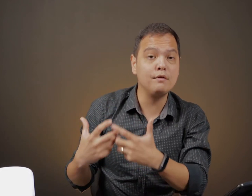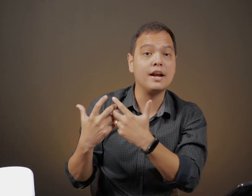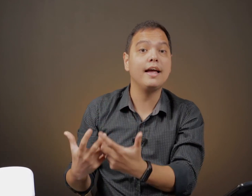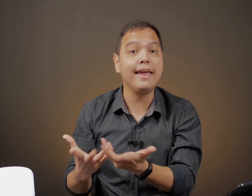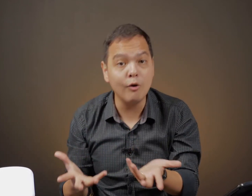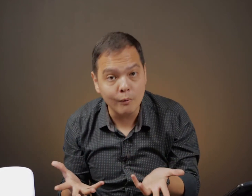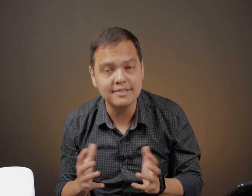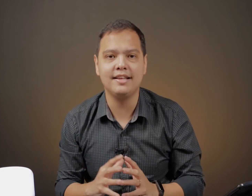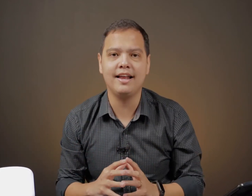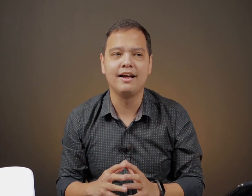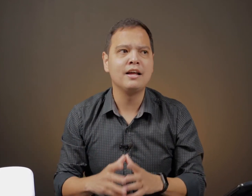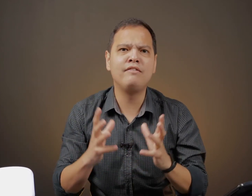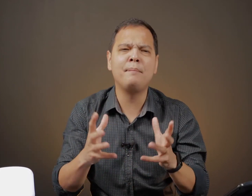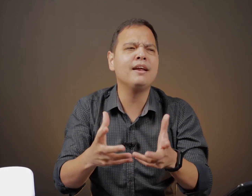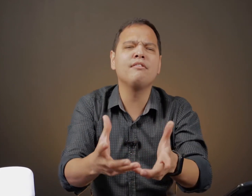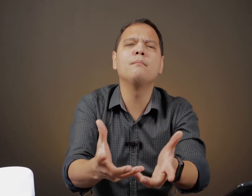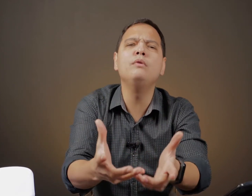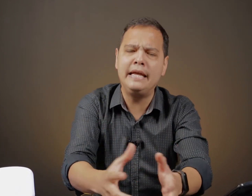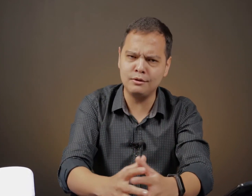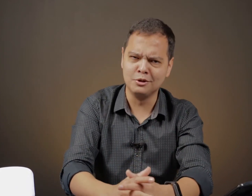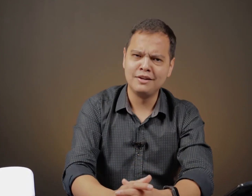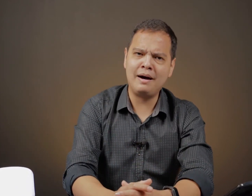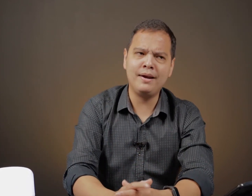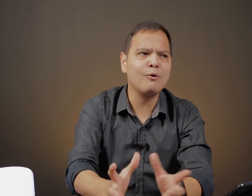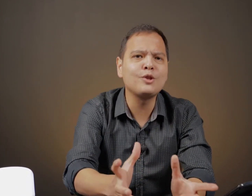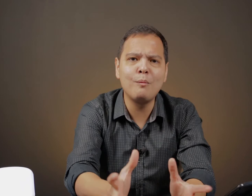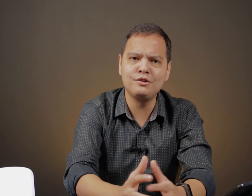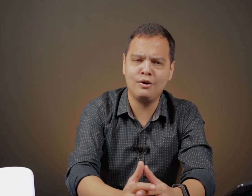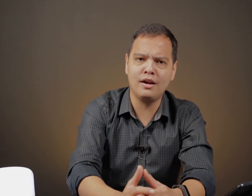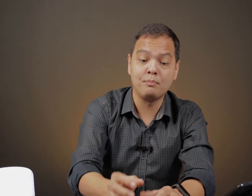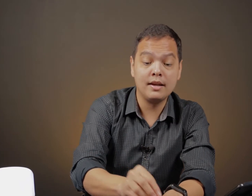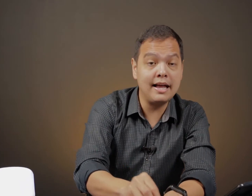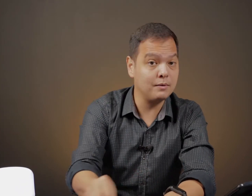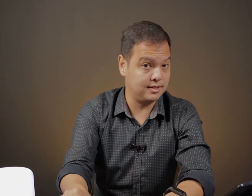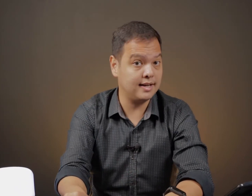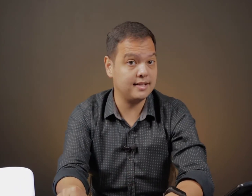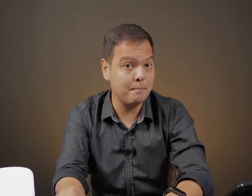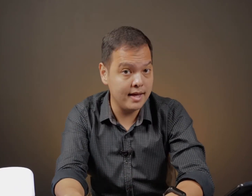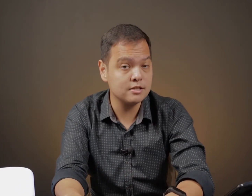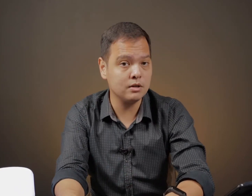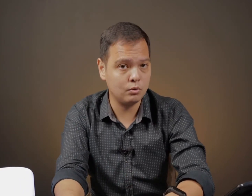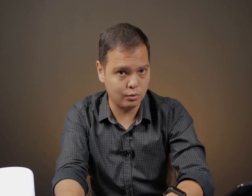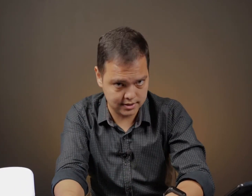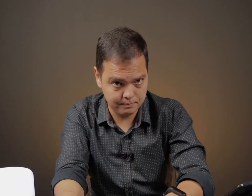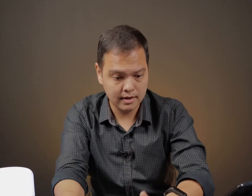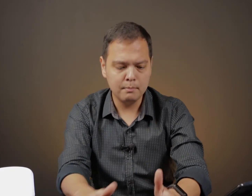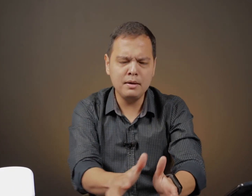a eloquência dela, vai aprender a falar bonito, vai aprender a contar uma boa história. Na língua de sinais é a mesma coisa.